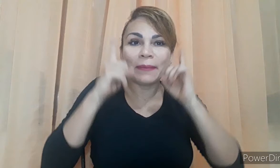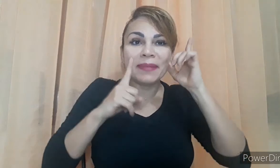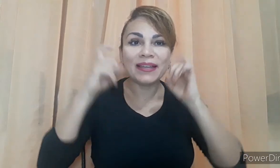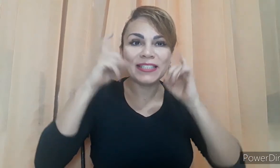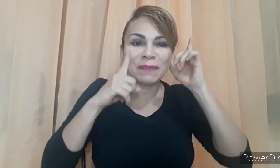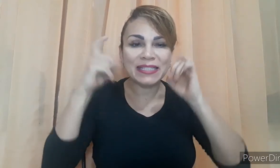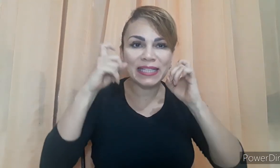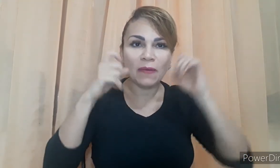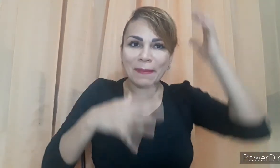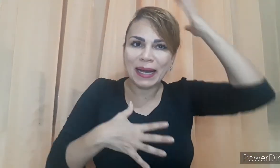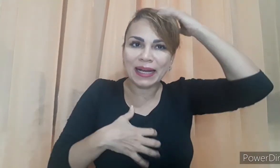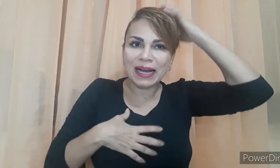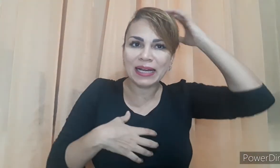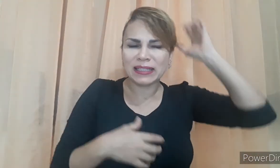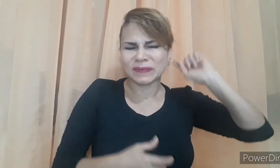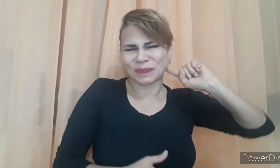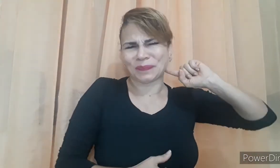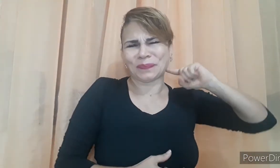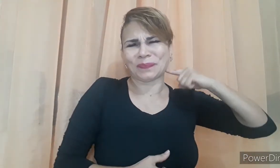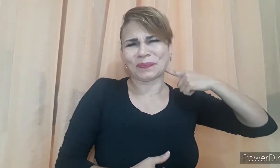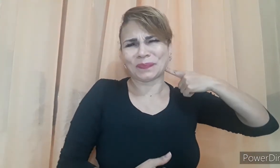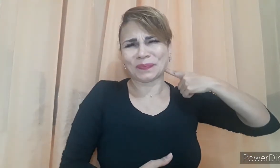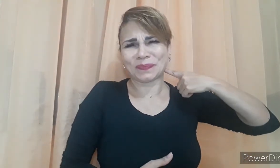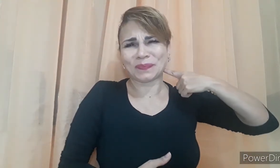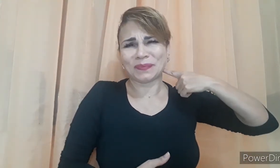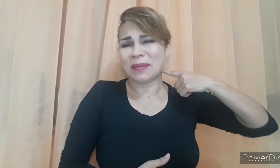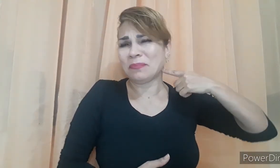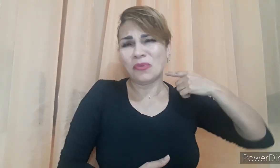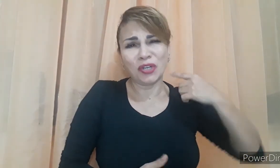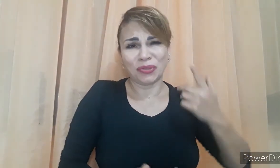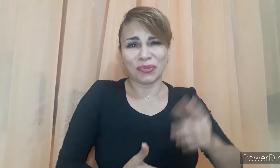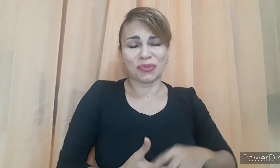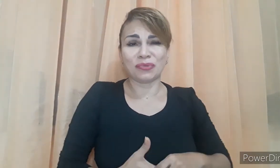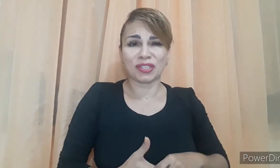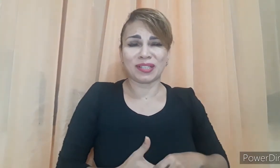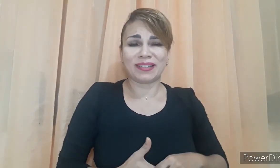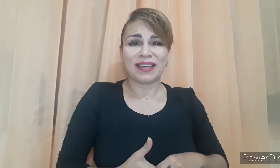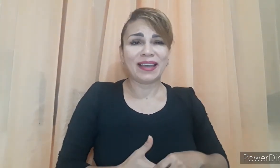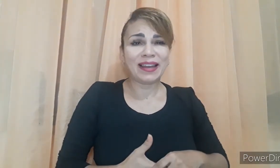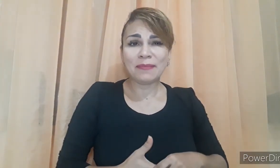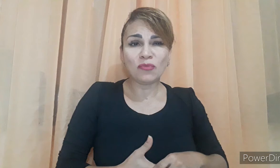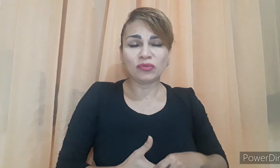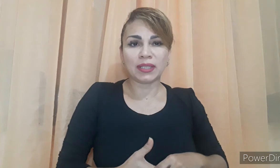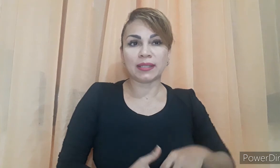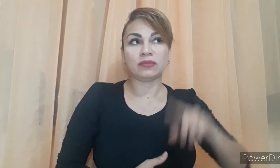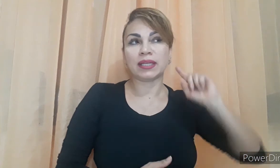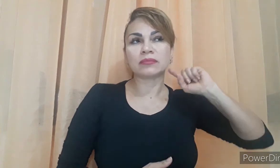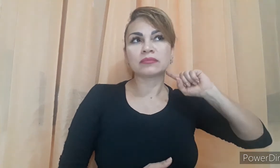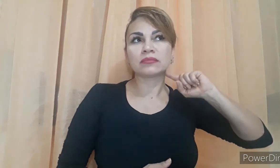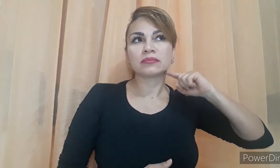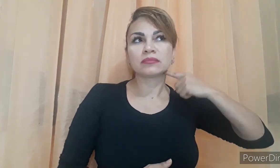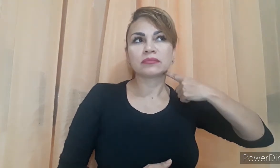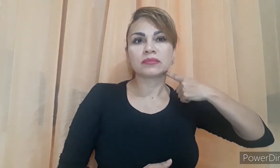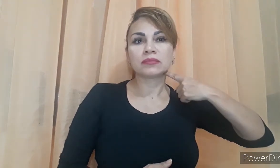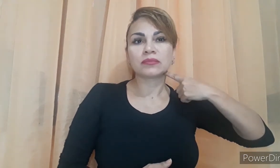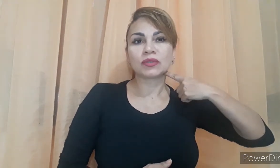minha expressão, a macaca é muito suja. Ela é imunda, ela não é